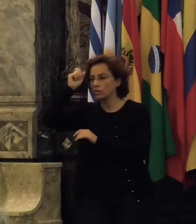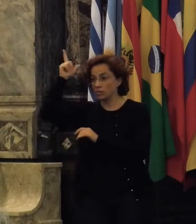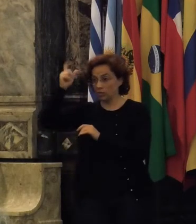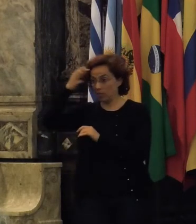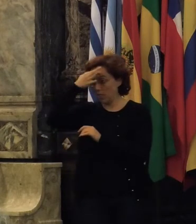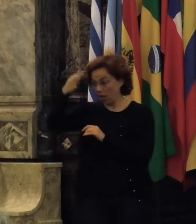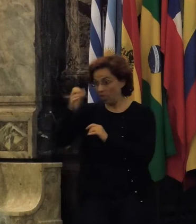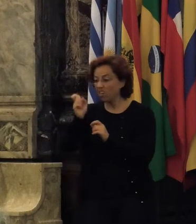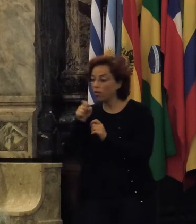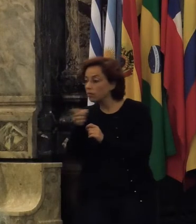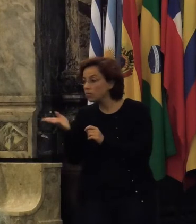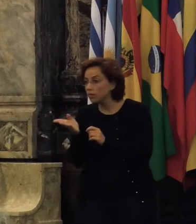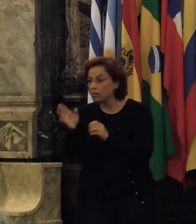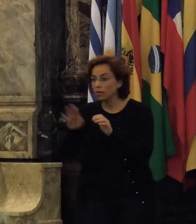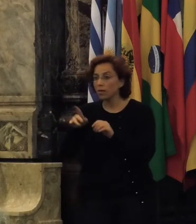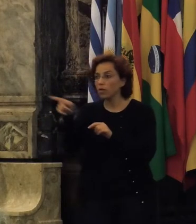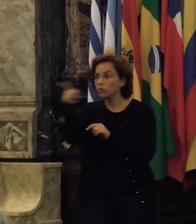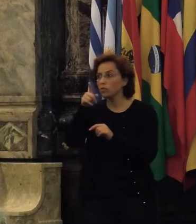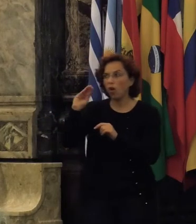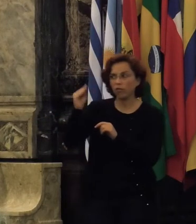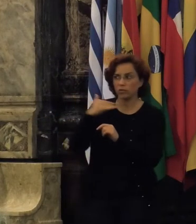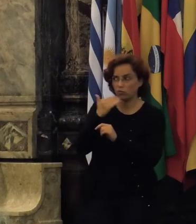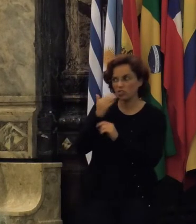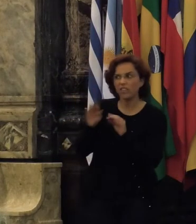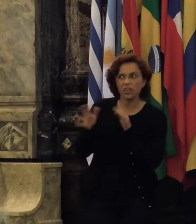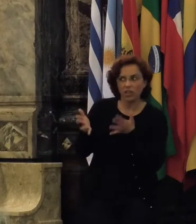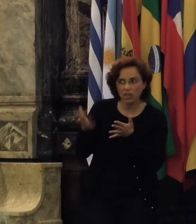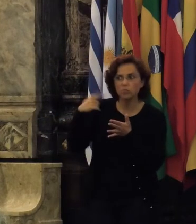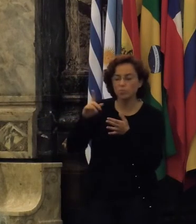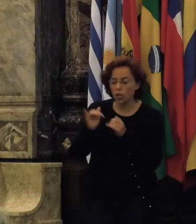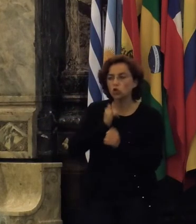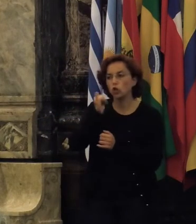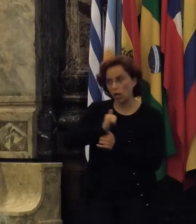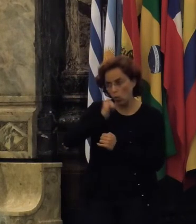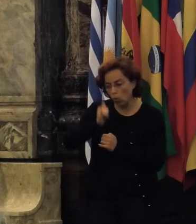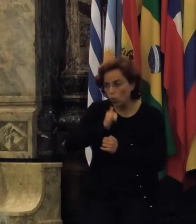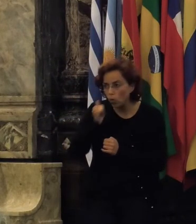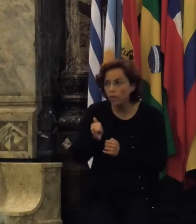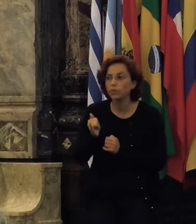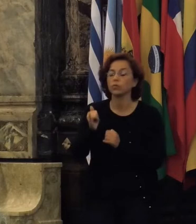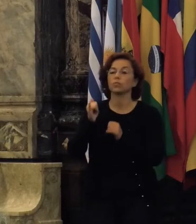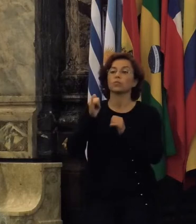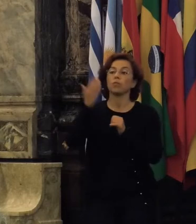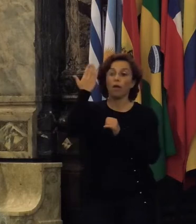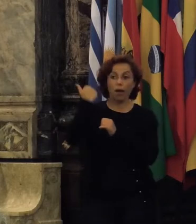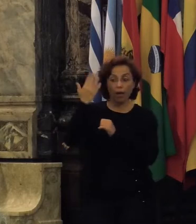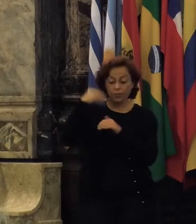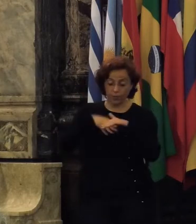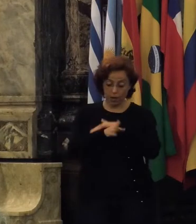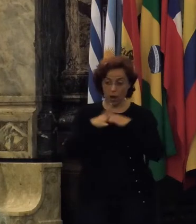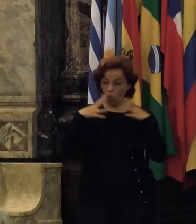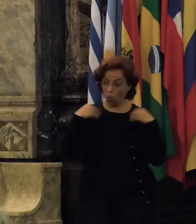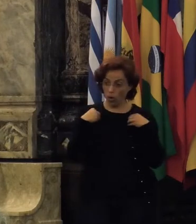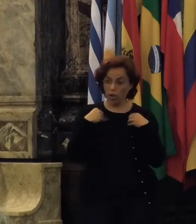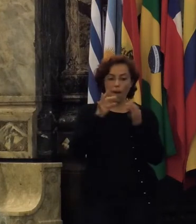canas? Sí, a lo mejor los chicos más jóvenes no saben lo que era eso, pero les cuento. Los chicos, antes de entrar a la escuela,